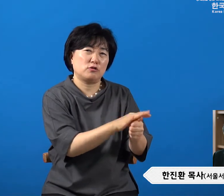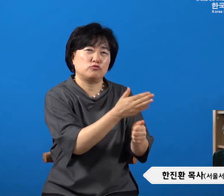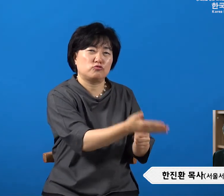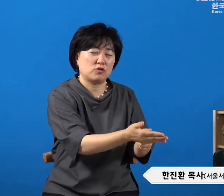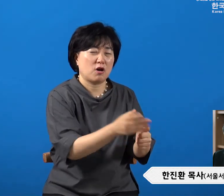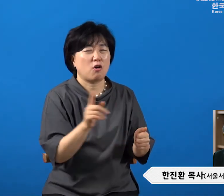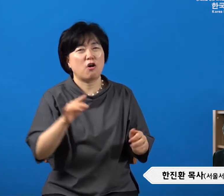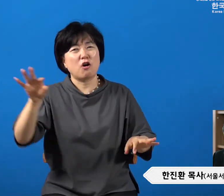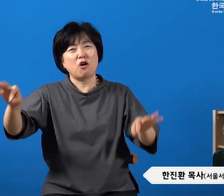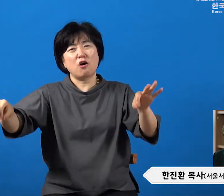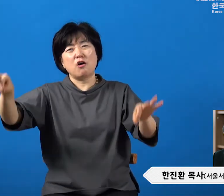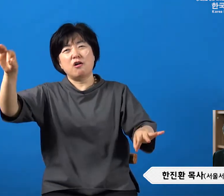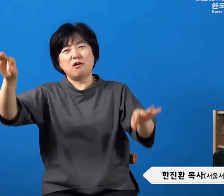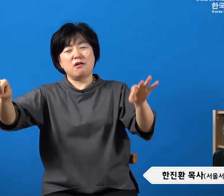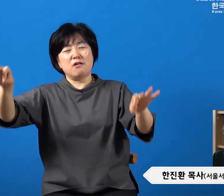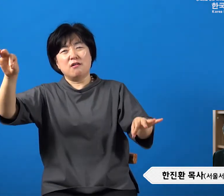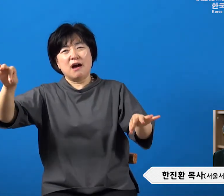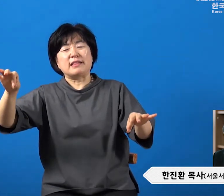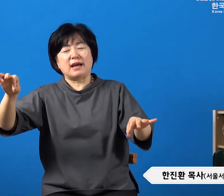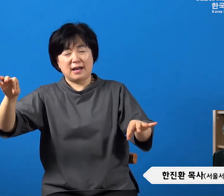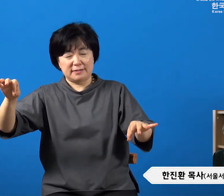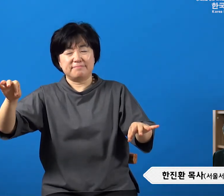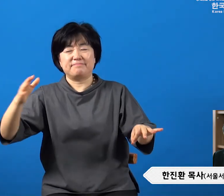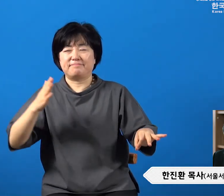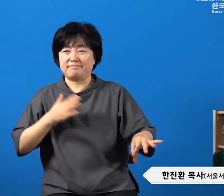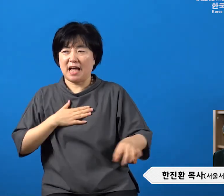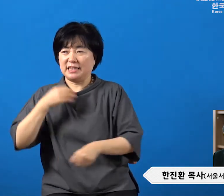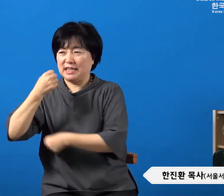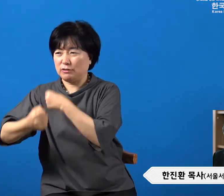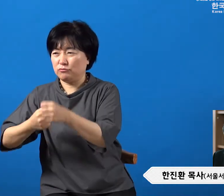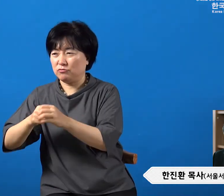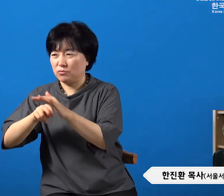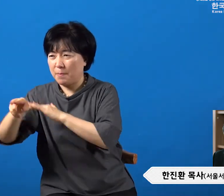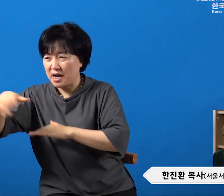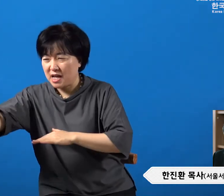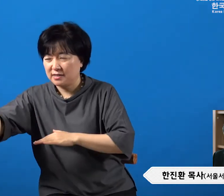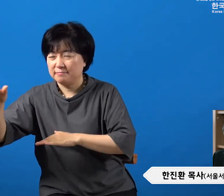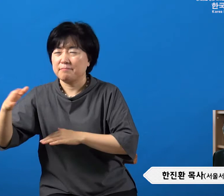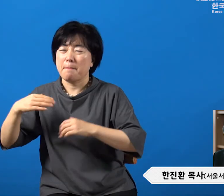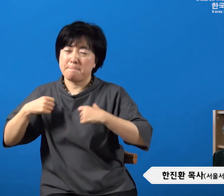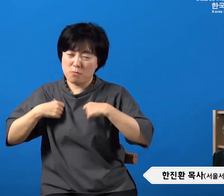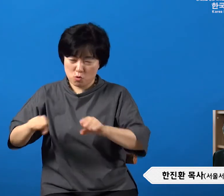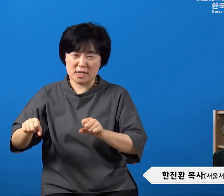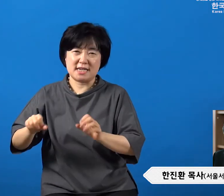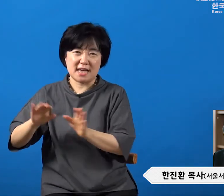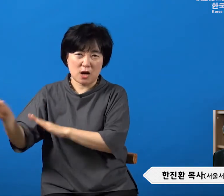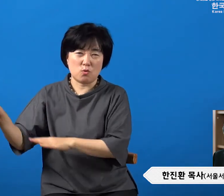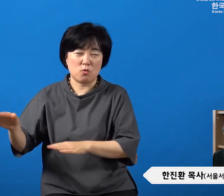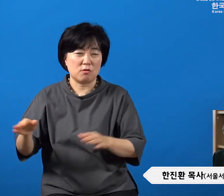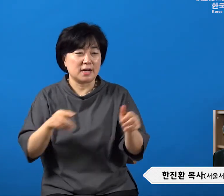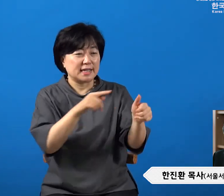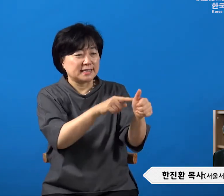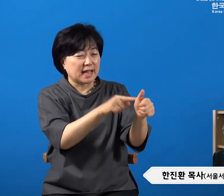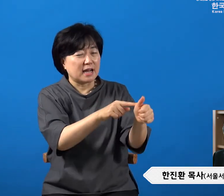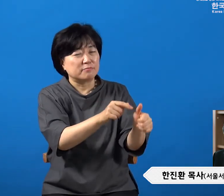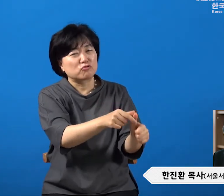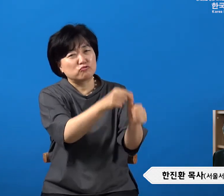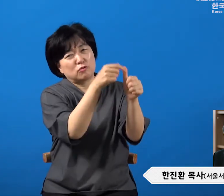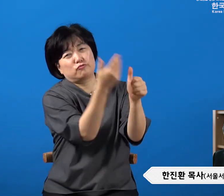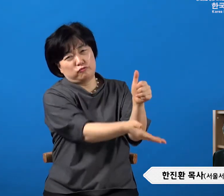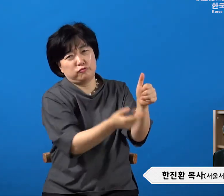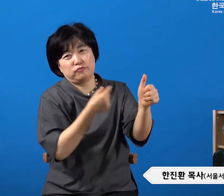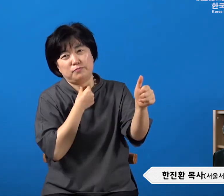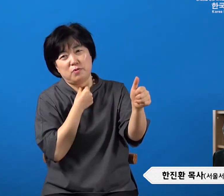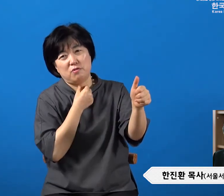바울은 후자를 택했습니다. 자기 자유를 포기하고 종이 되는 길을 택했습니다.